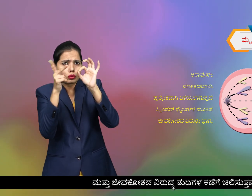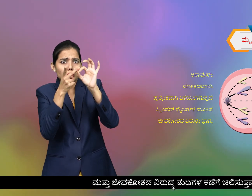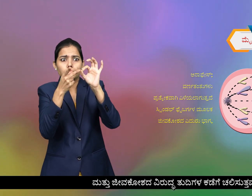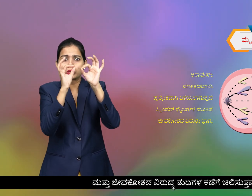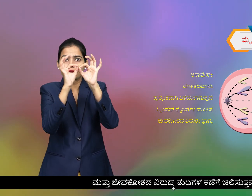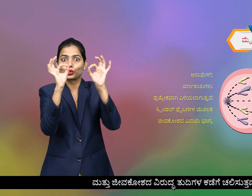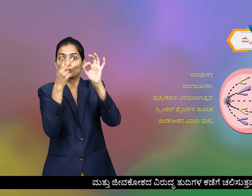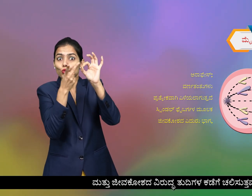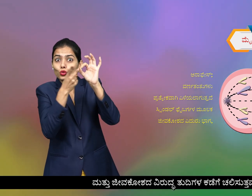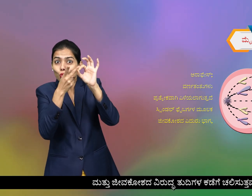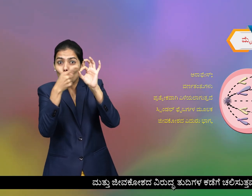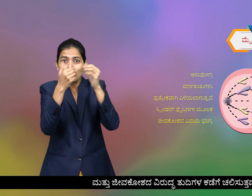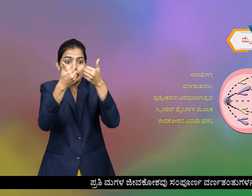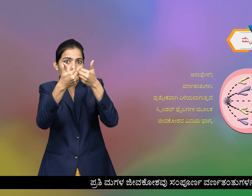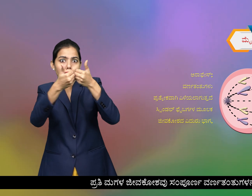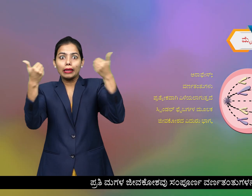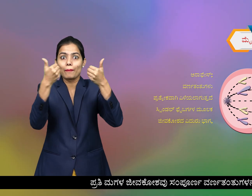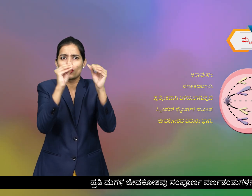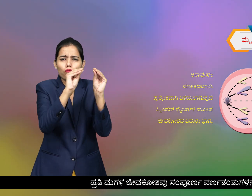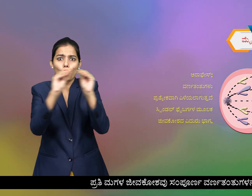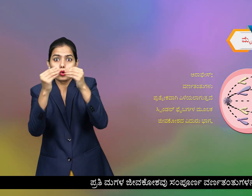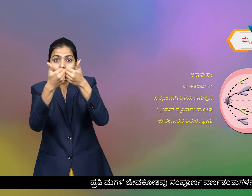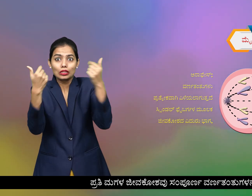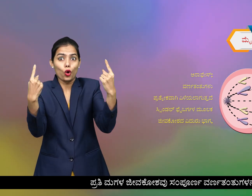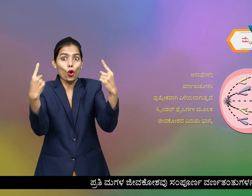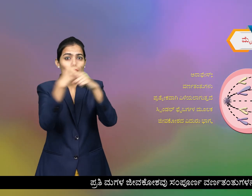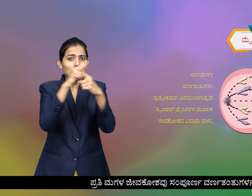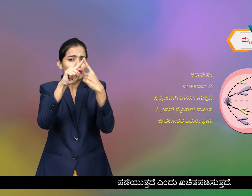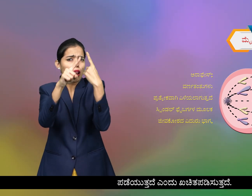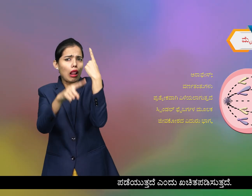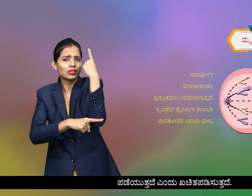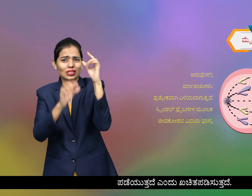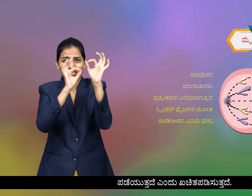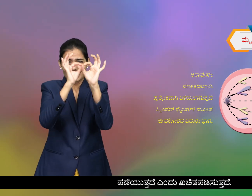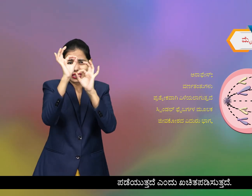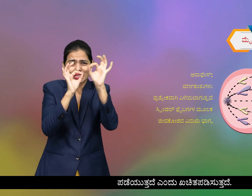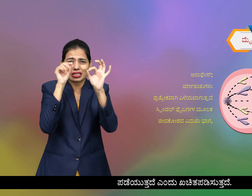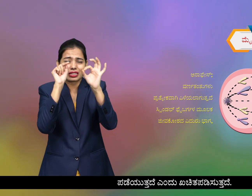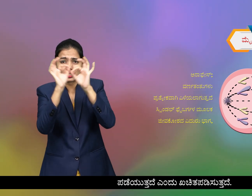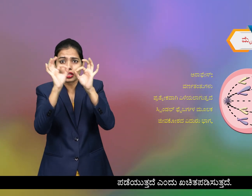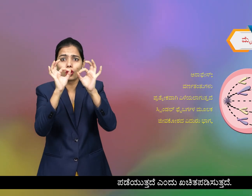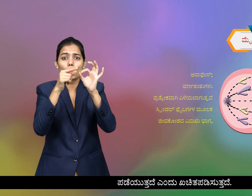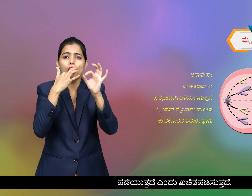ಚಲಿಸುತ್ತವೆ. ಪ್ರತಿ ಮಗಳ ಜೀವಕೋಶವು ಸಂಪೂರ್ಣ ವರ್ಣತಂತುಗಳನ್ನ ಪಡೆಯುತ್ತೆ ಎಂದು ಖಚಿತಪಡಿಸುತ್ತೆ.